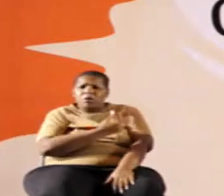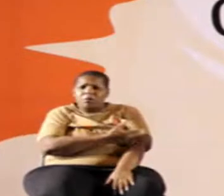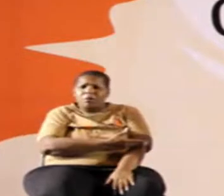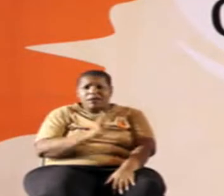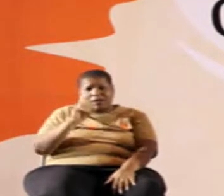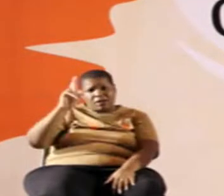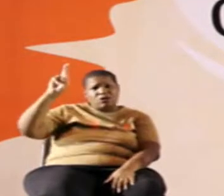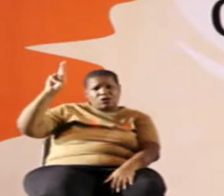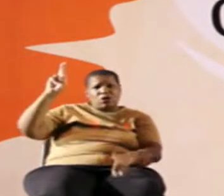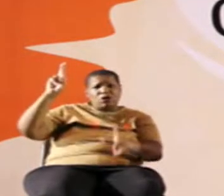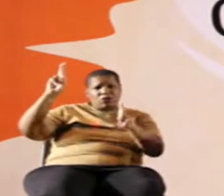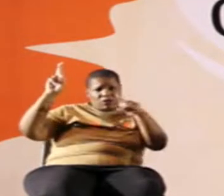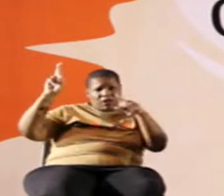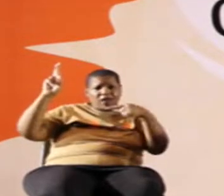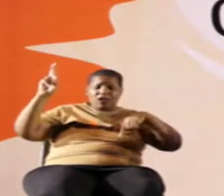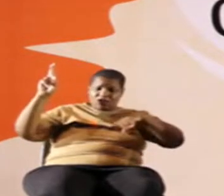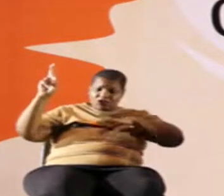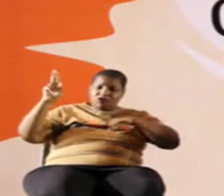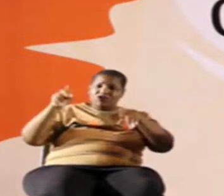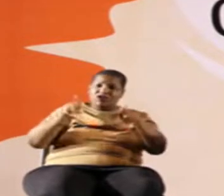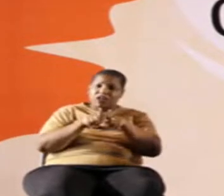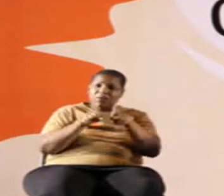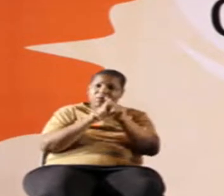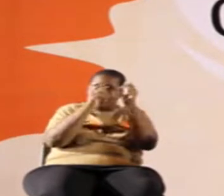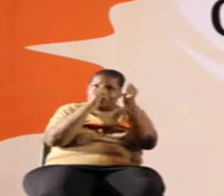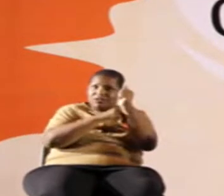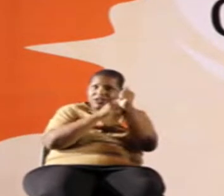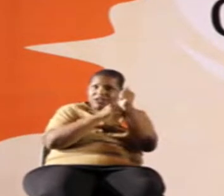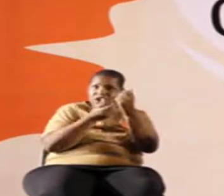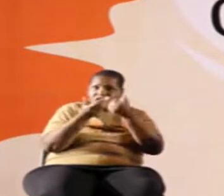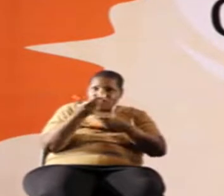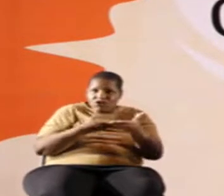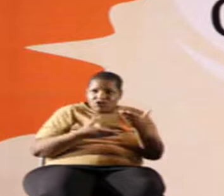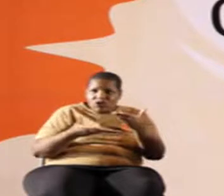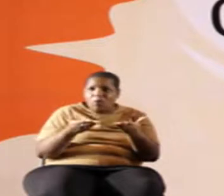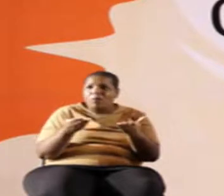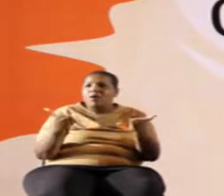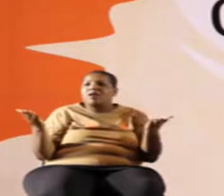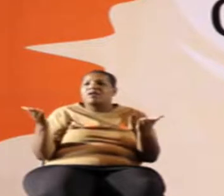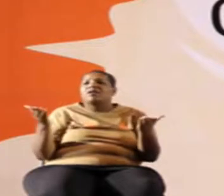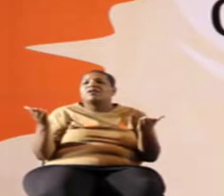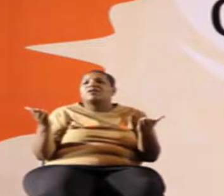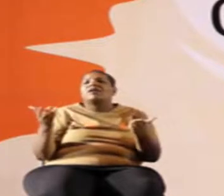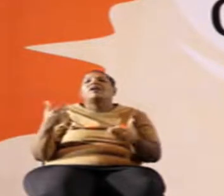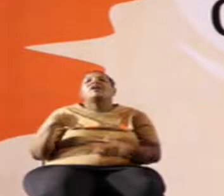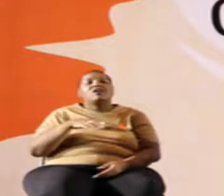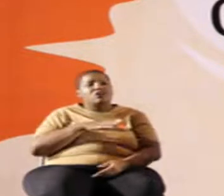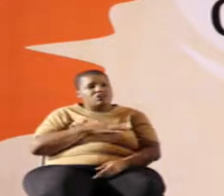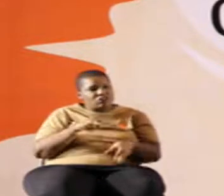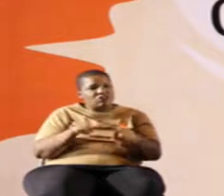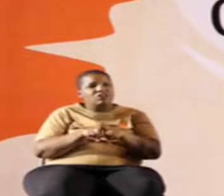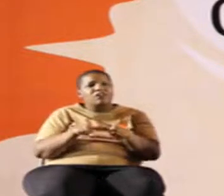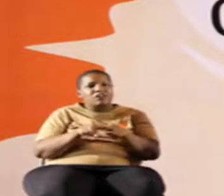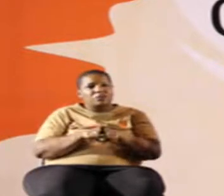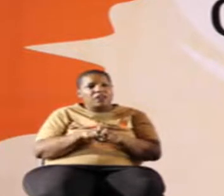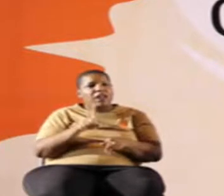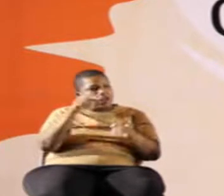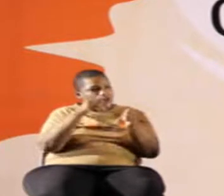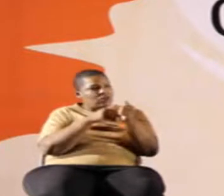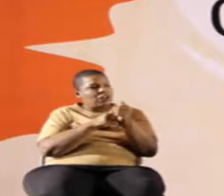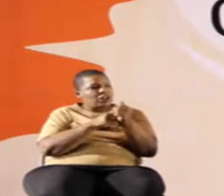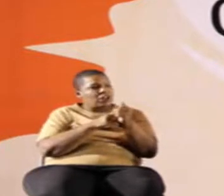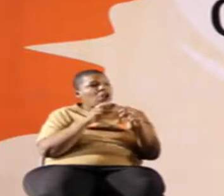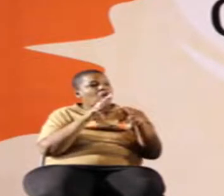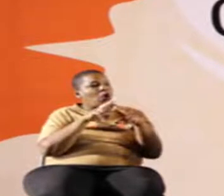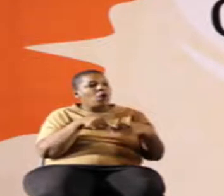É. Mas a gente também. Esse era um segredo que a gente compartilhava. A gente também. A gente também. Esse é o segredo. Muniz